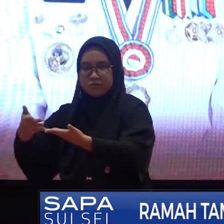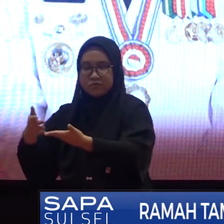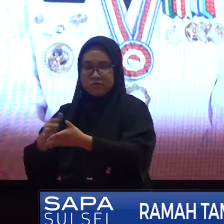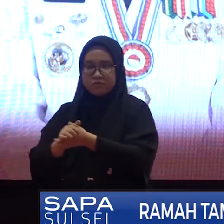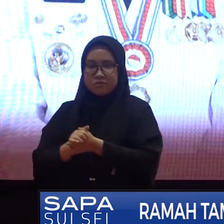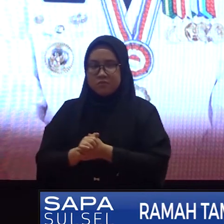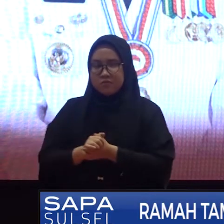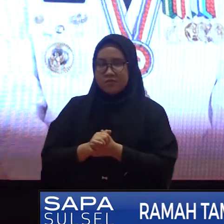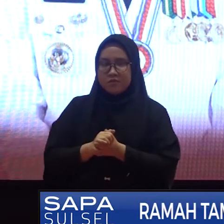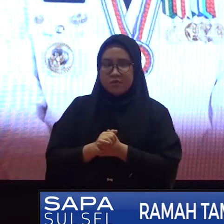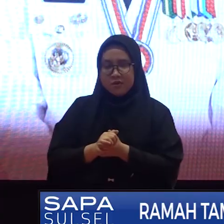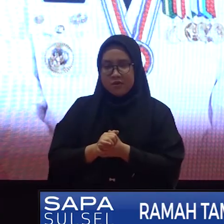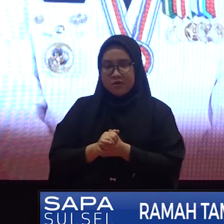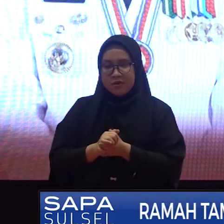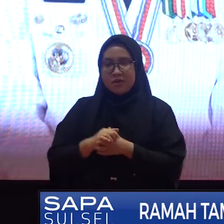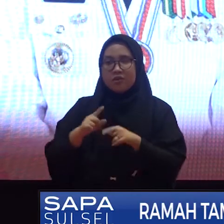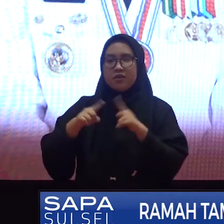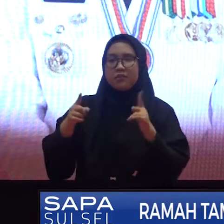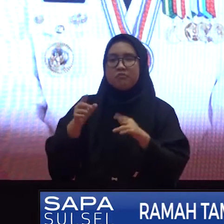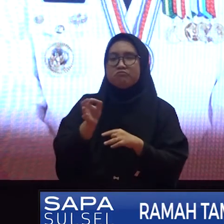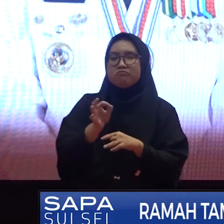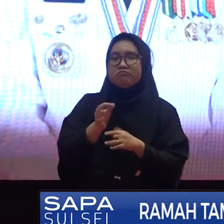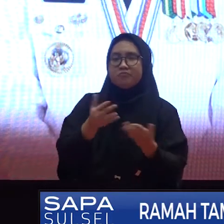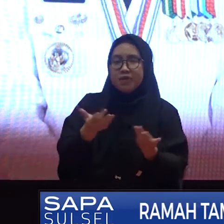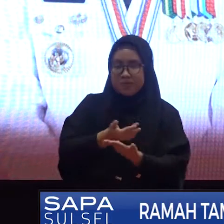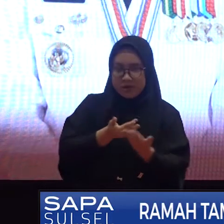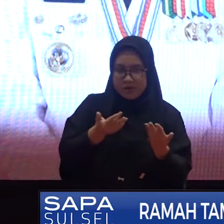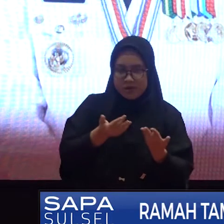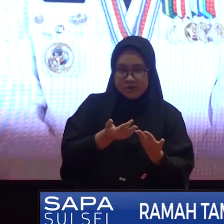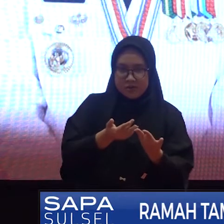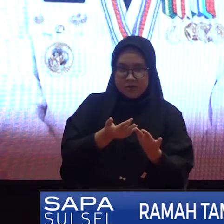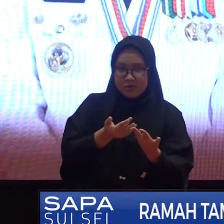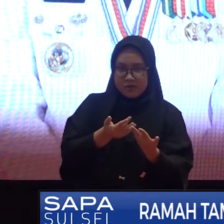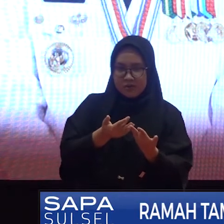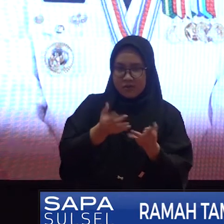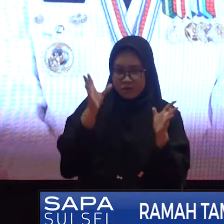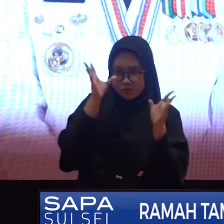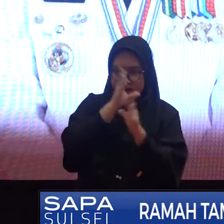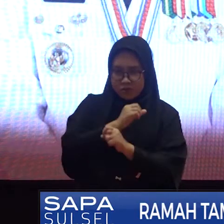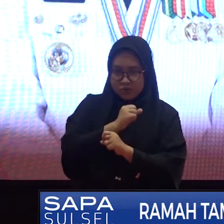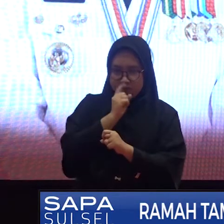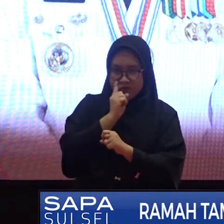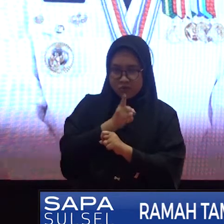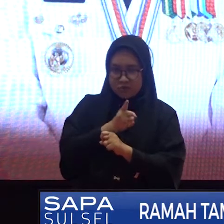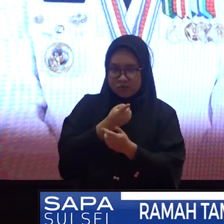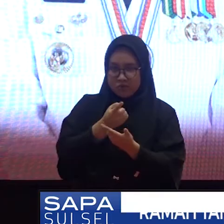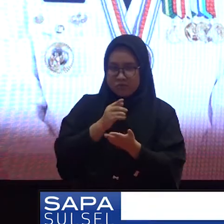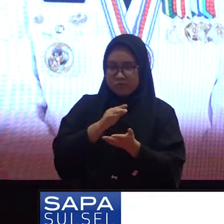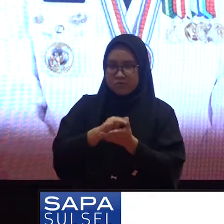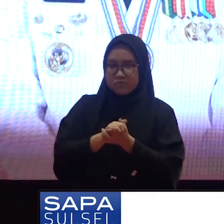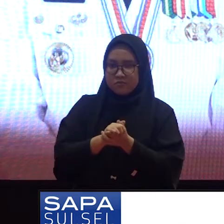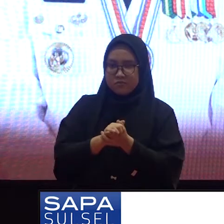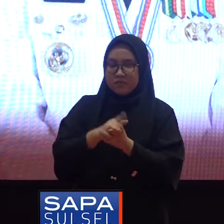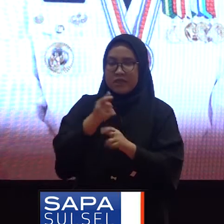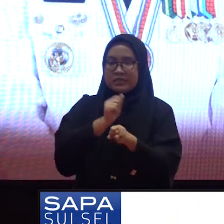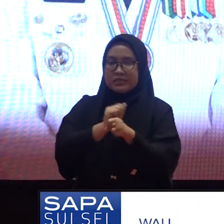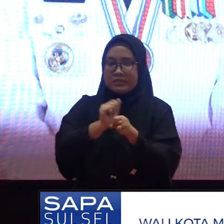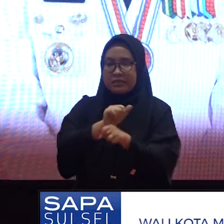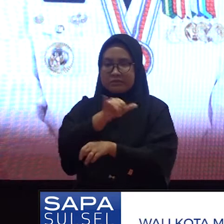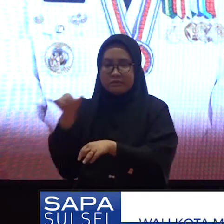dengan Makassar tapi bagi kami kami akan konsentrasi tidak usah kita saling menyalahkan kita kerja